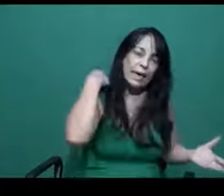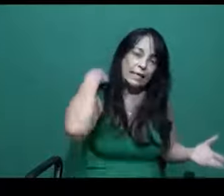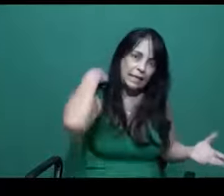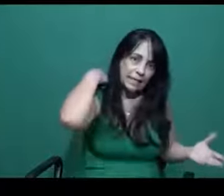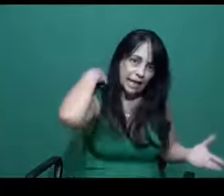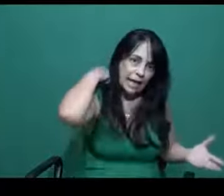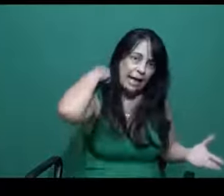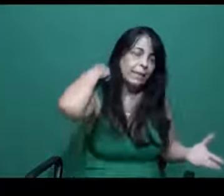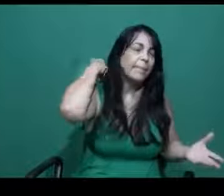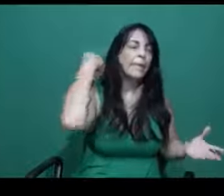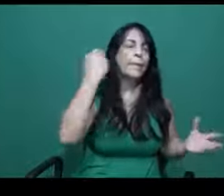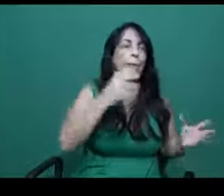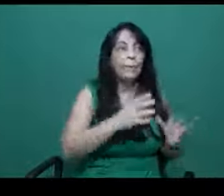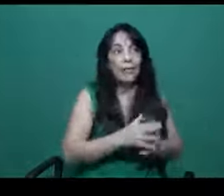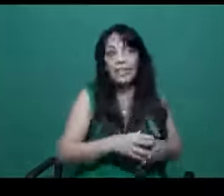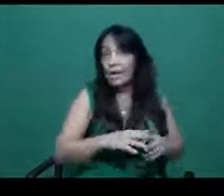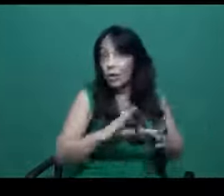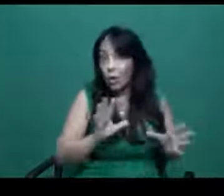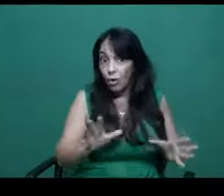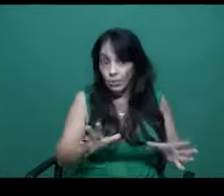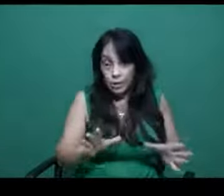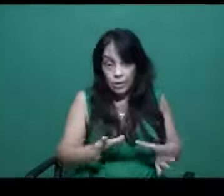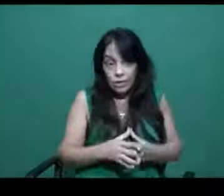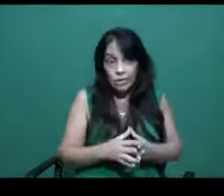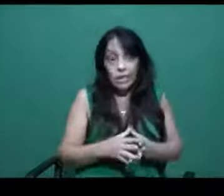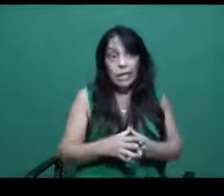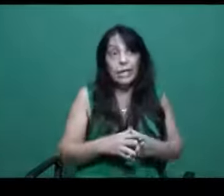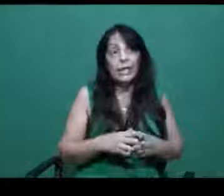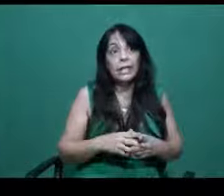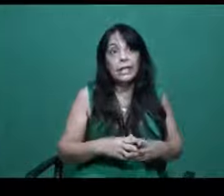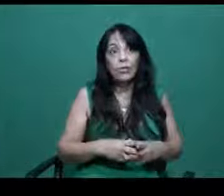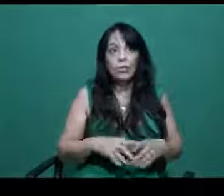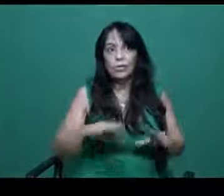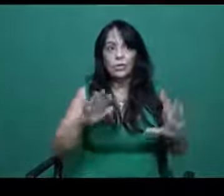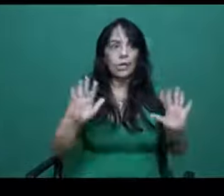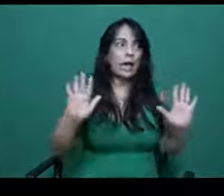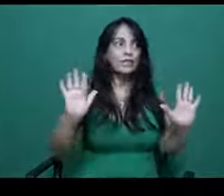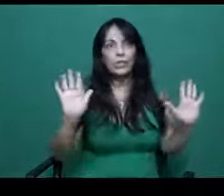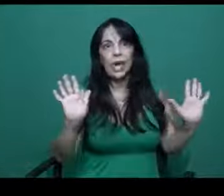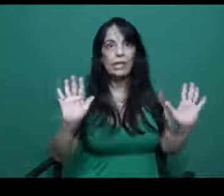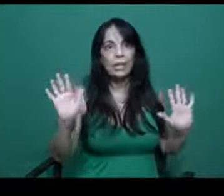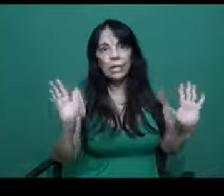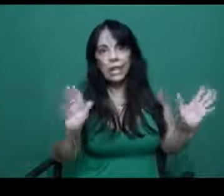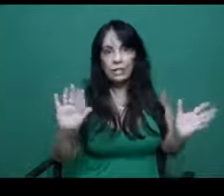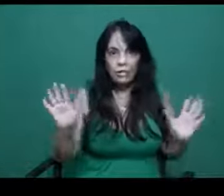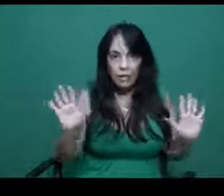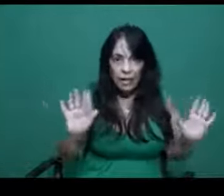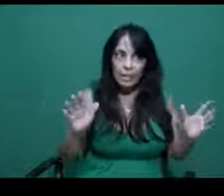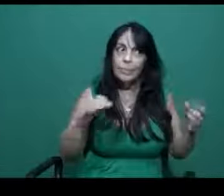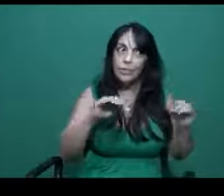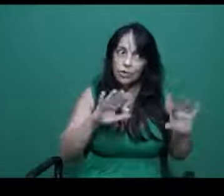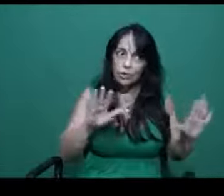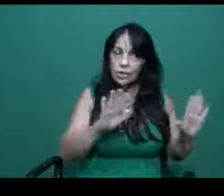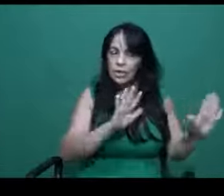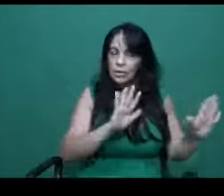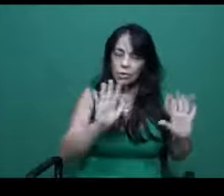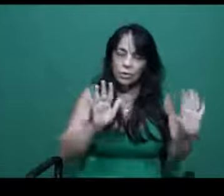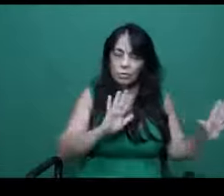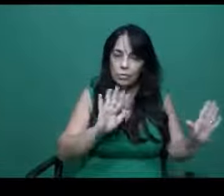que iria lá para fazer compras. Então os funcionários ficaram atentos, né? E a professora deixou o